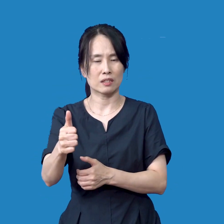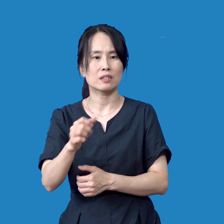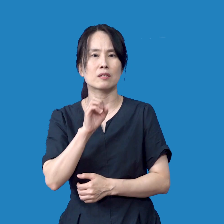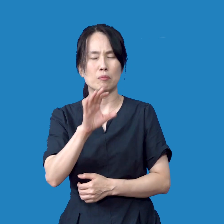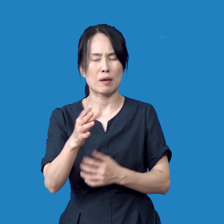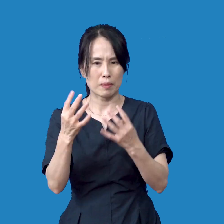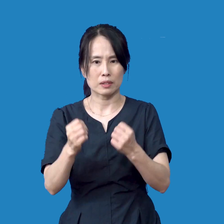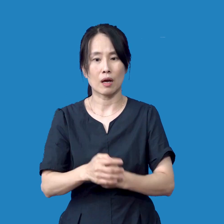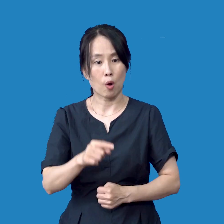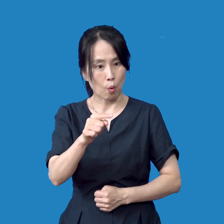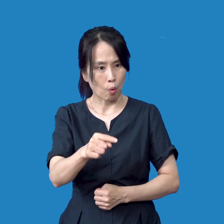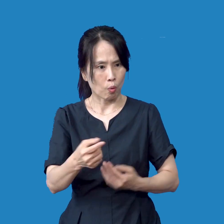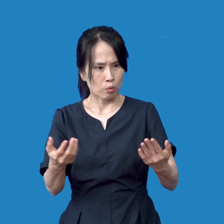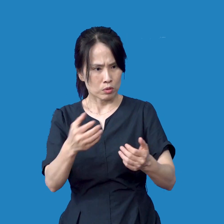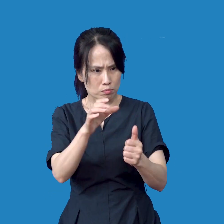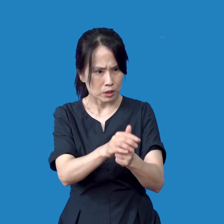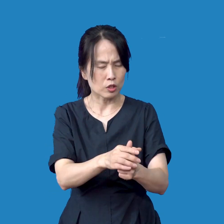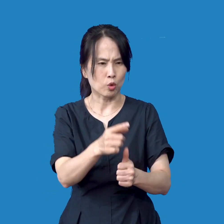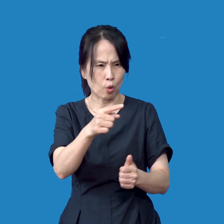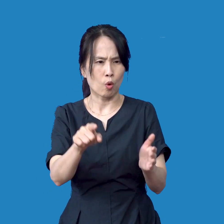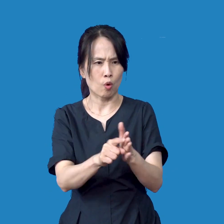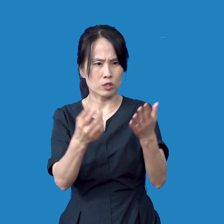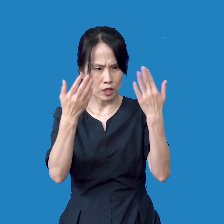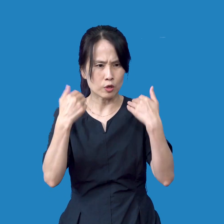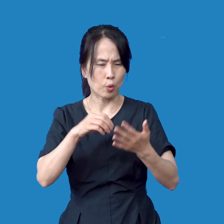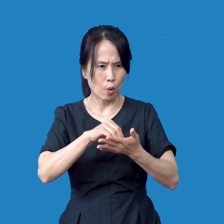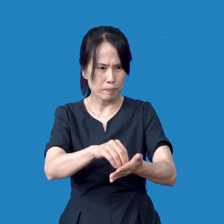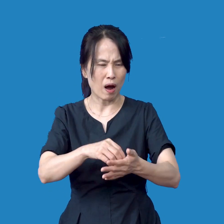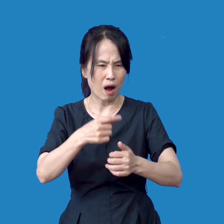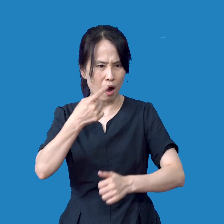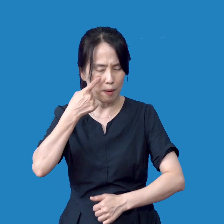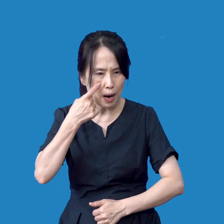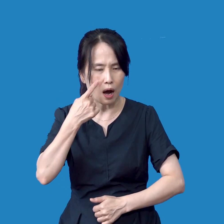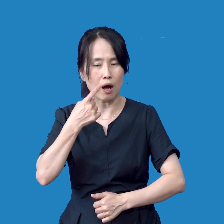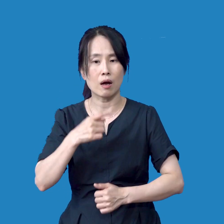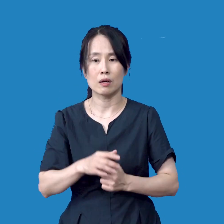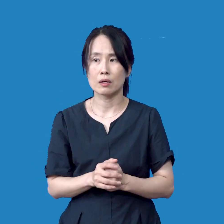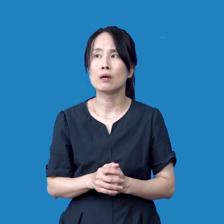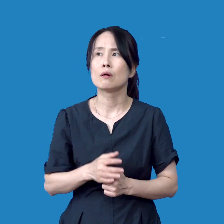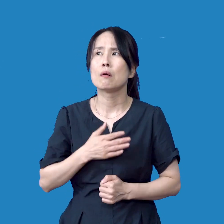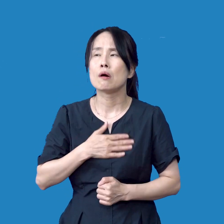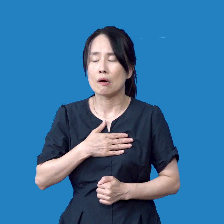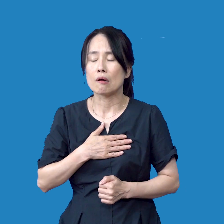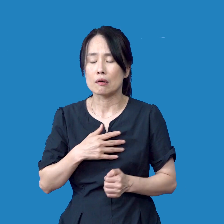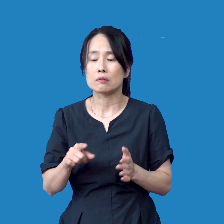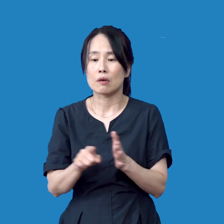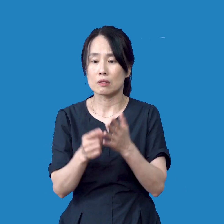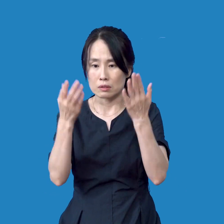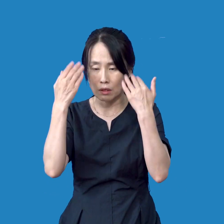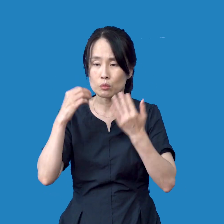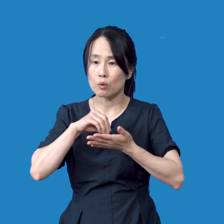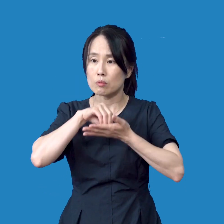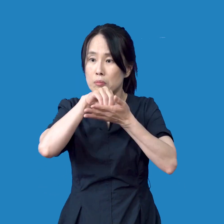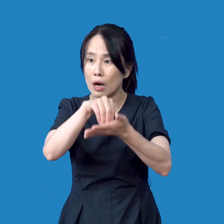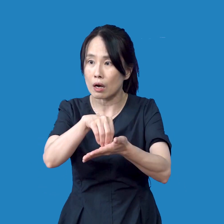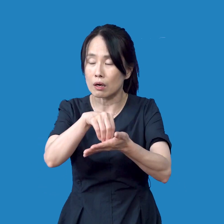잘했죠. 당신은 사명자다, 신학교 가야 된다. 그 소리 듣고 진짜로 신학교 가는 사람도